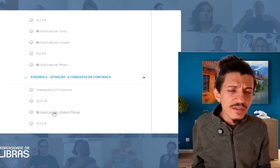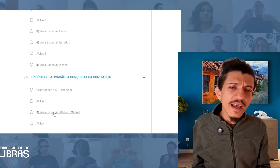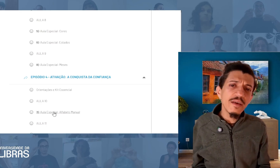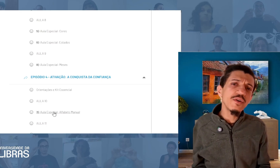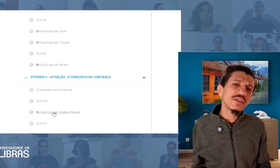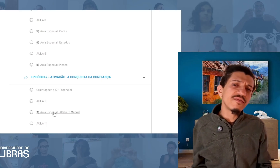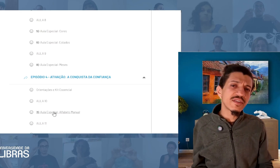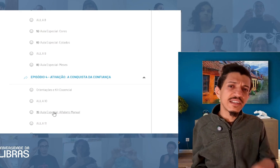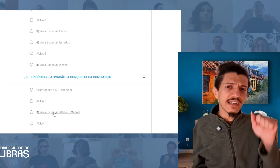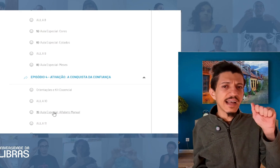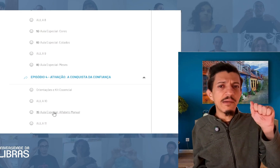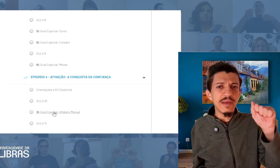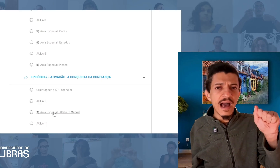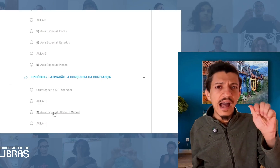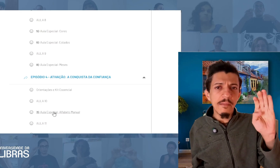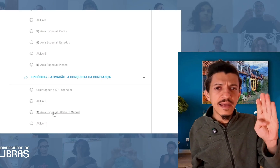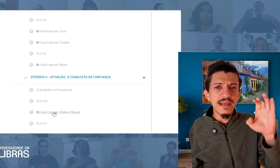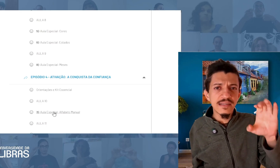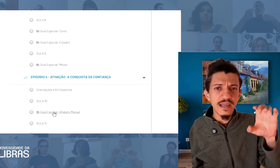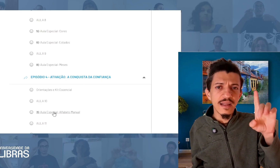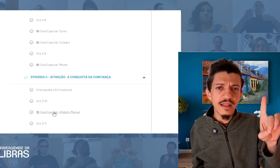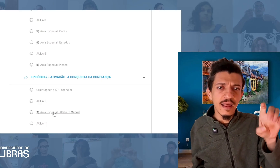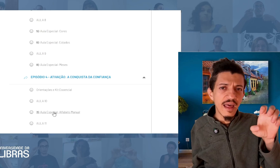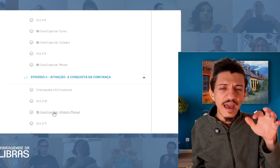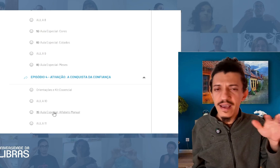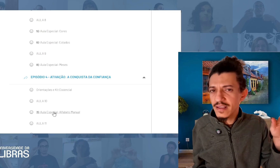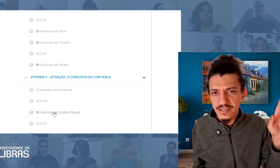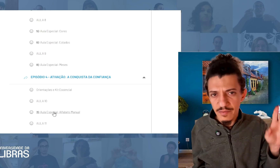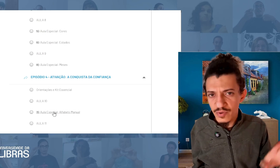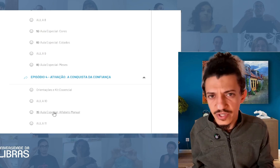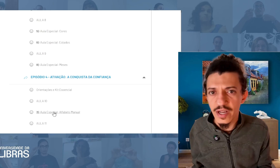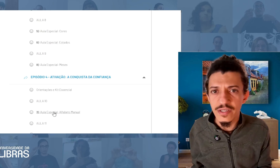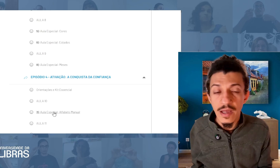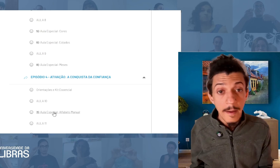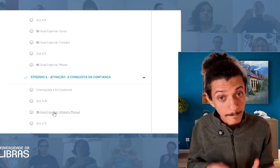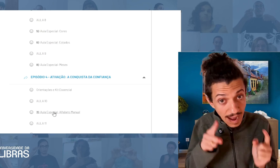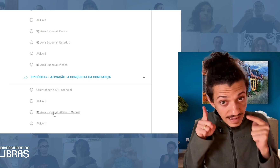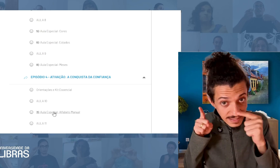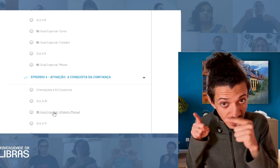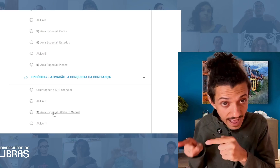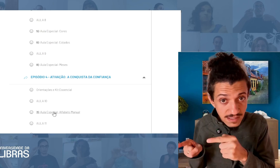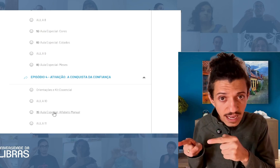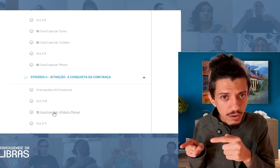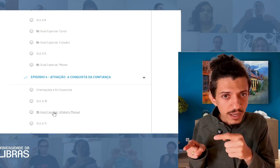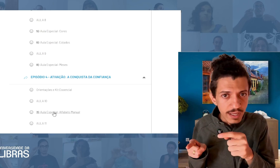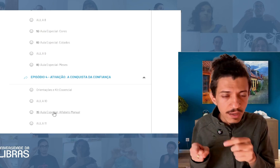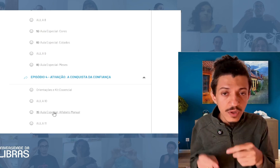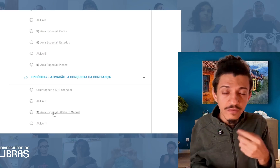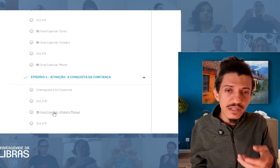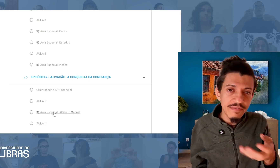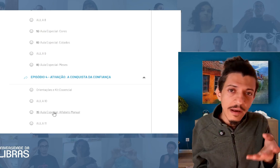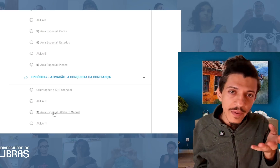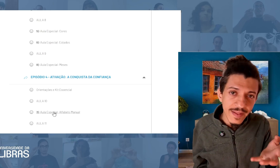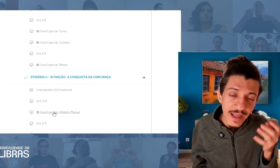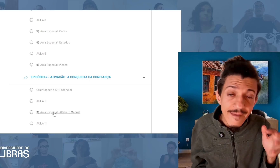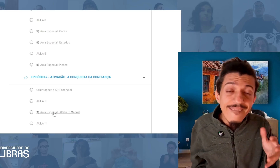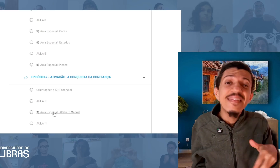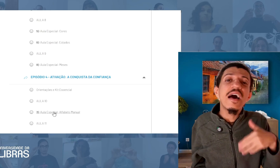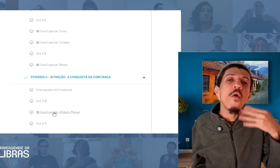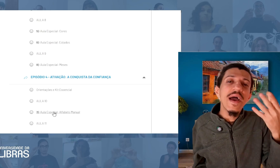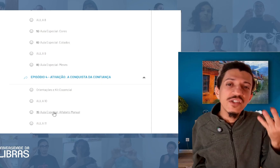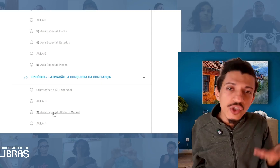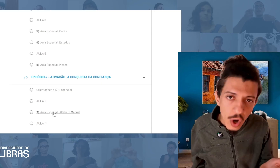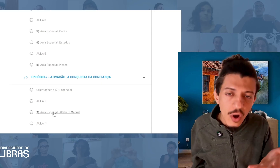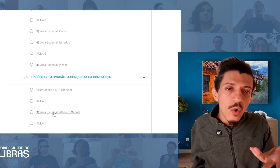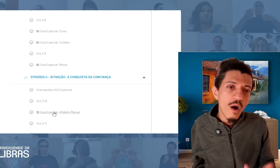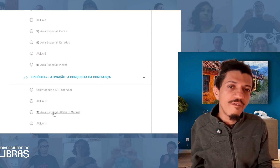Eu sei que muitos de vocês já sabem A, B, C, D, E e assim por diante. Mas essa aula aqui, o que você vai aprender não